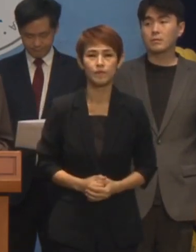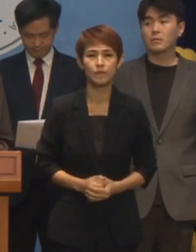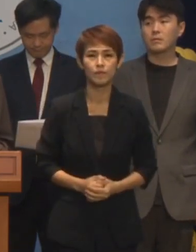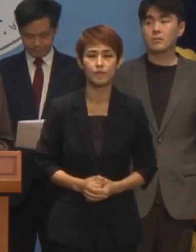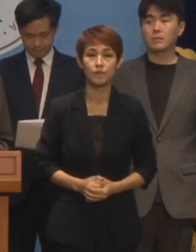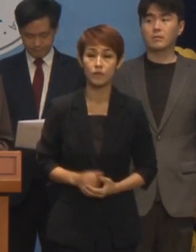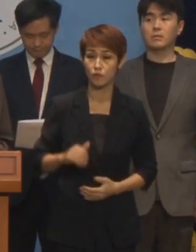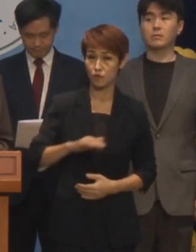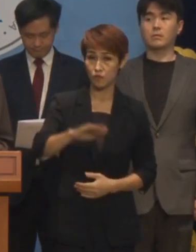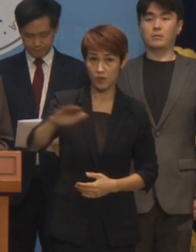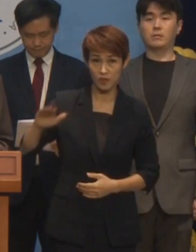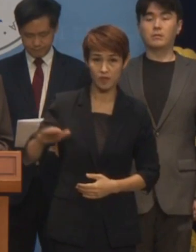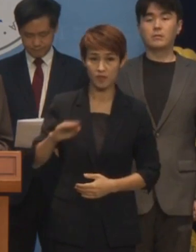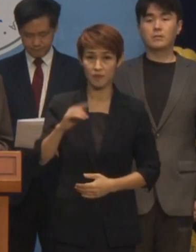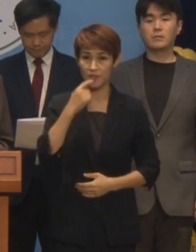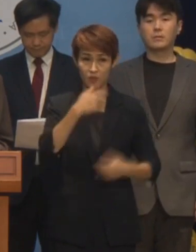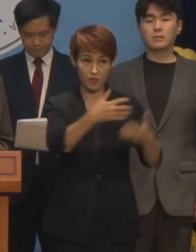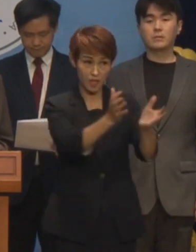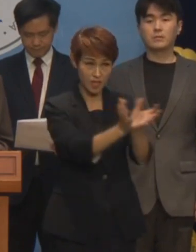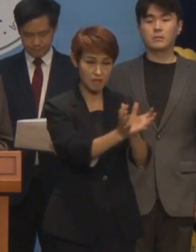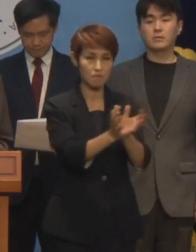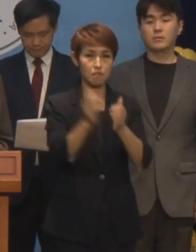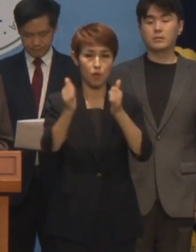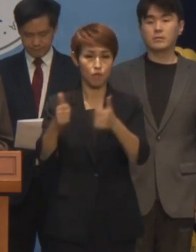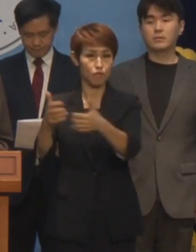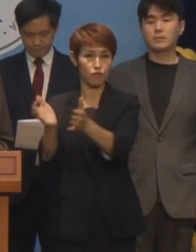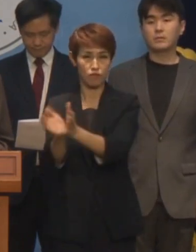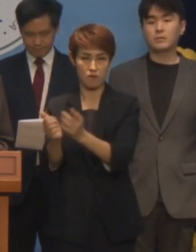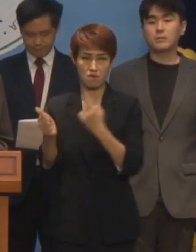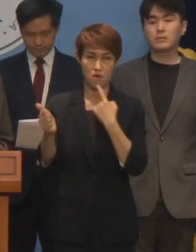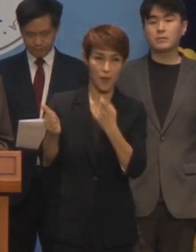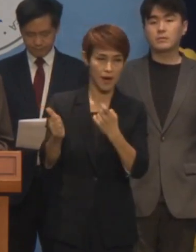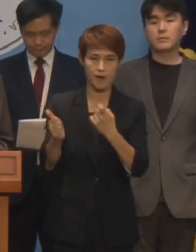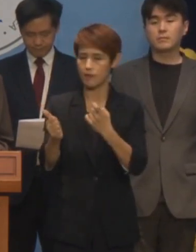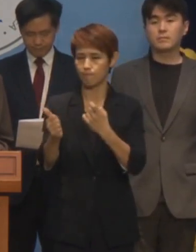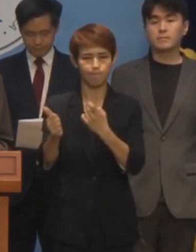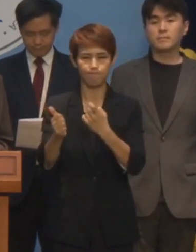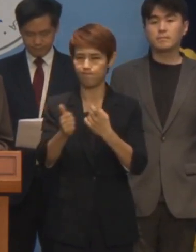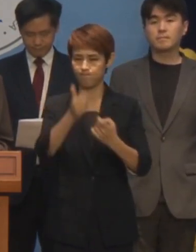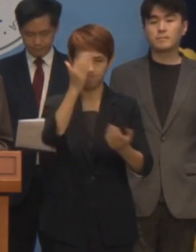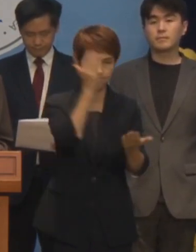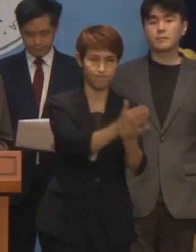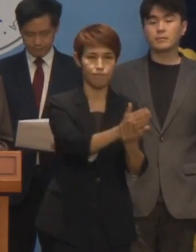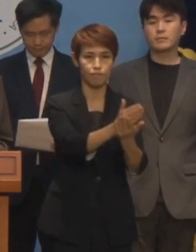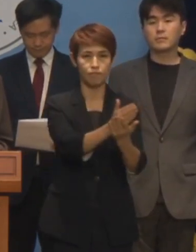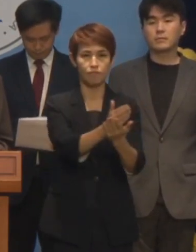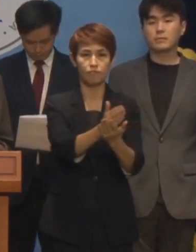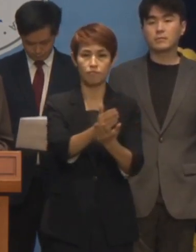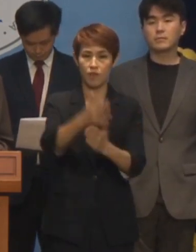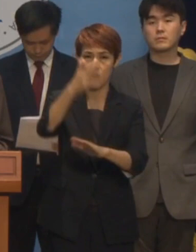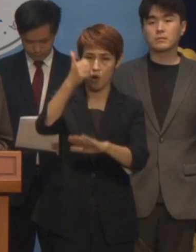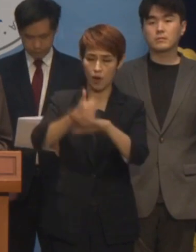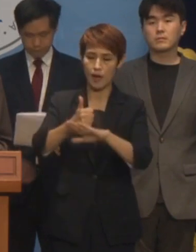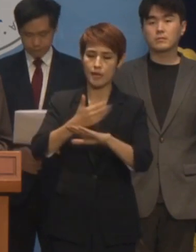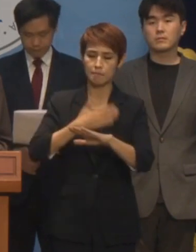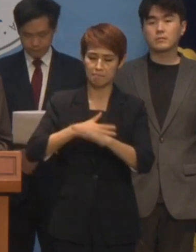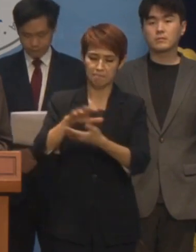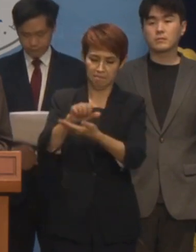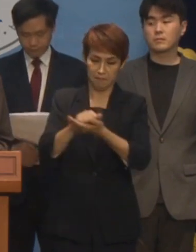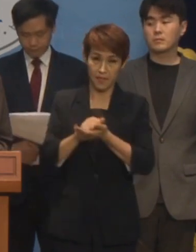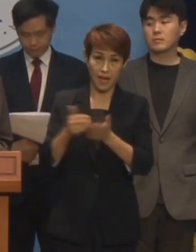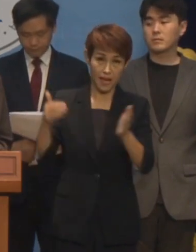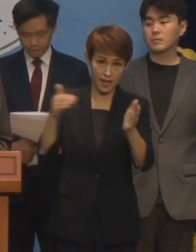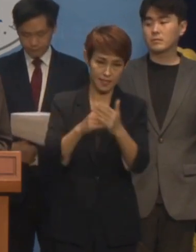우리는 민주당이 사법부에 대한 협박을 중단하고 결과를 인정할 때까지